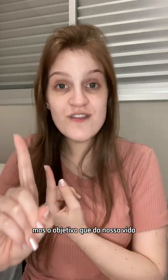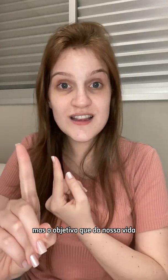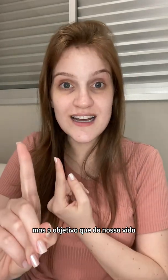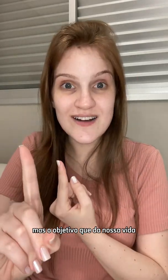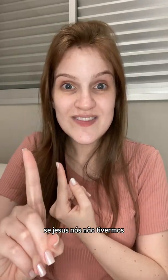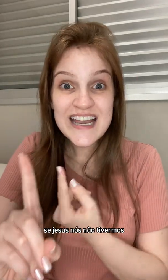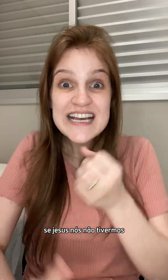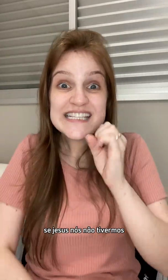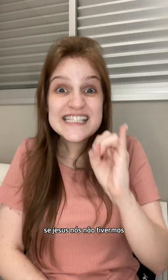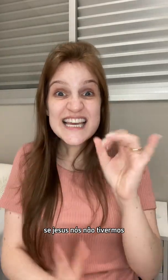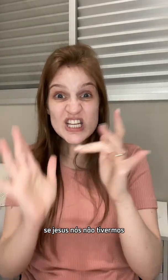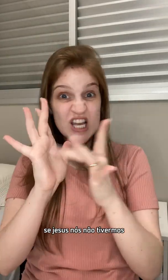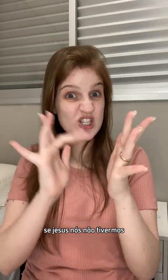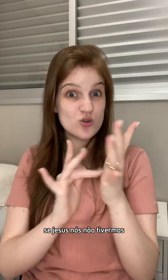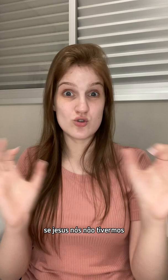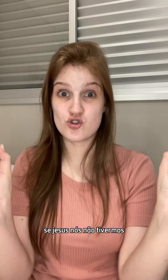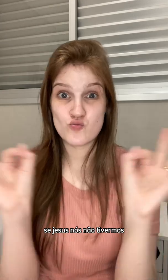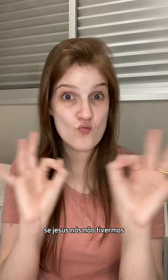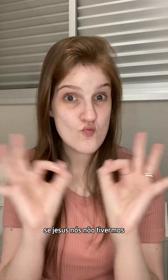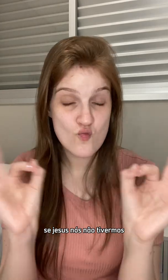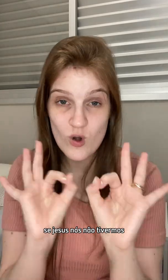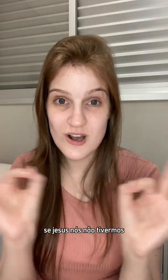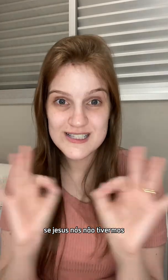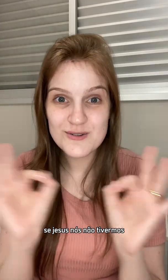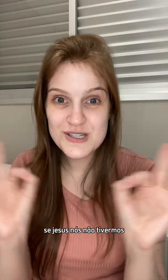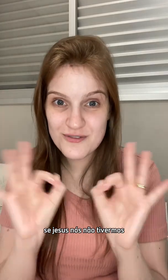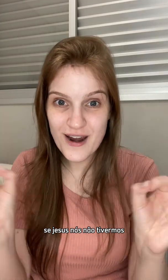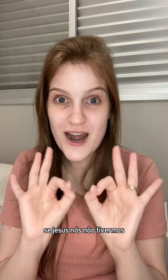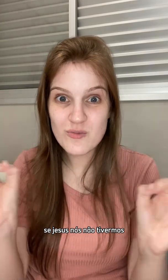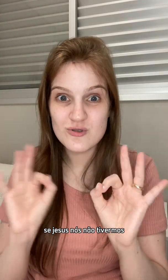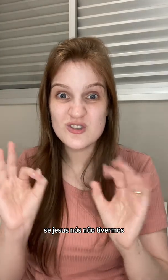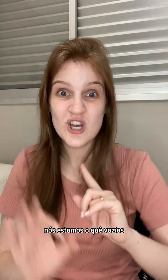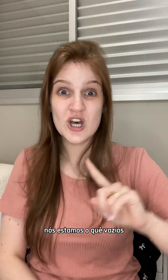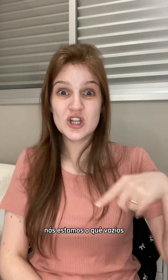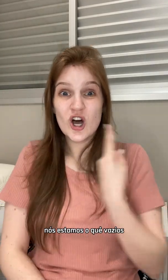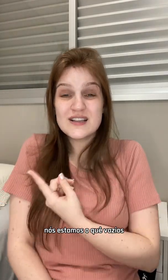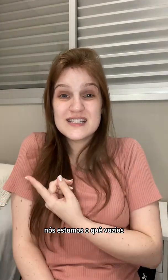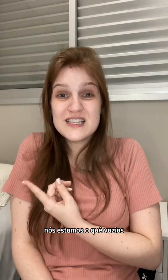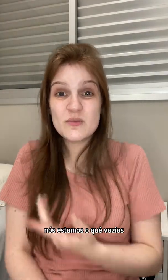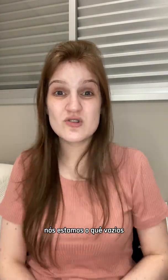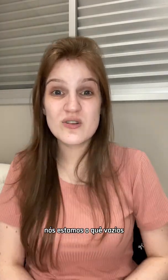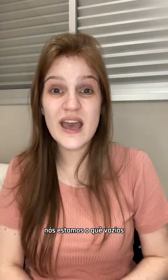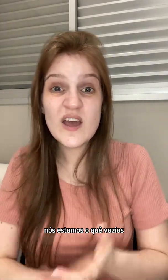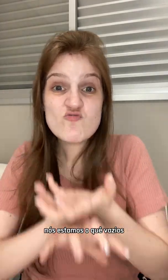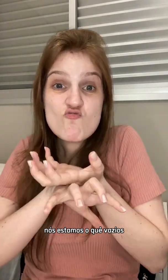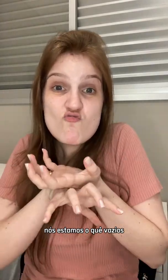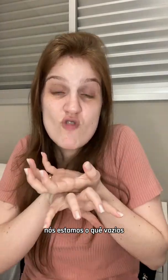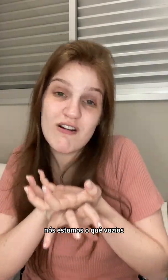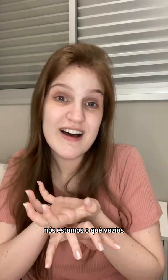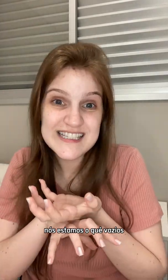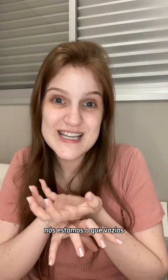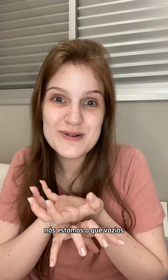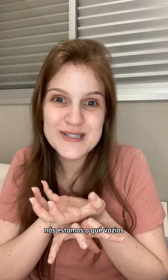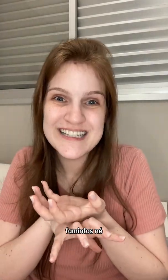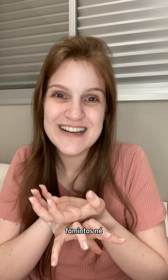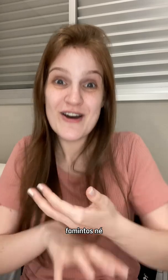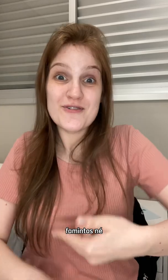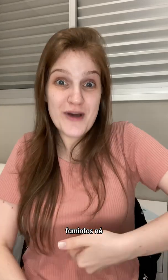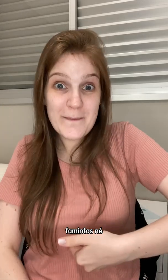vida. Se Jesus nós não tivermos, nós estamos o quê? Vazios,